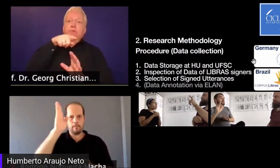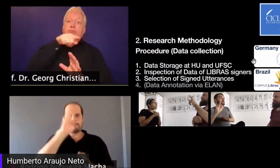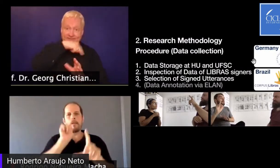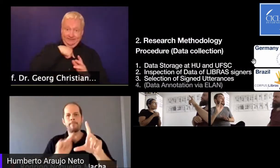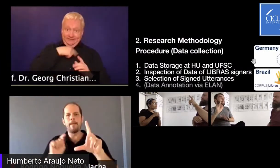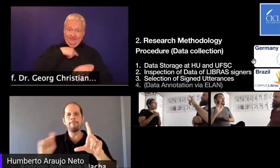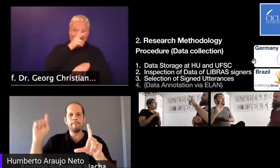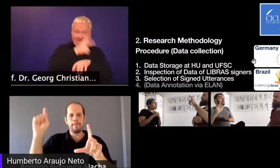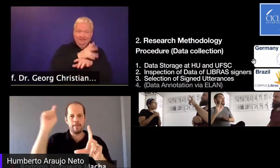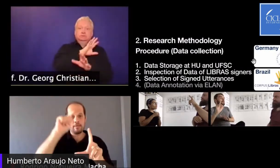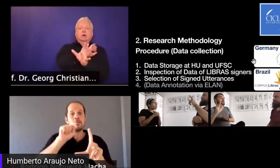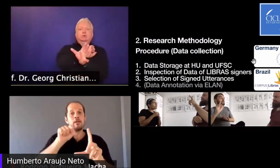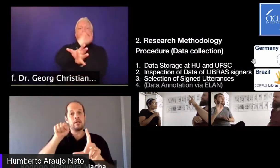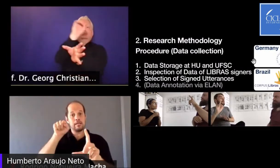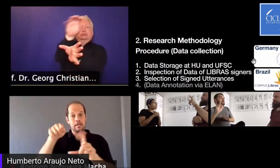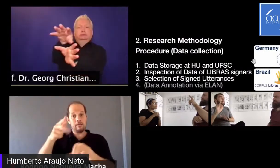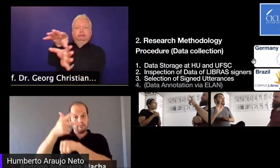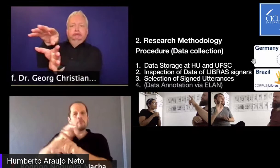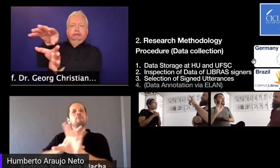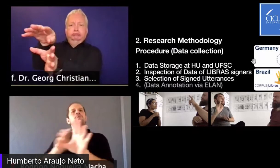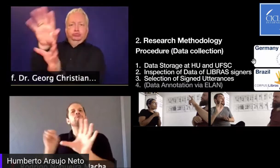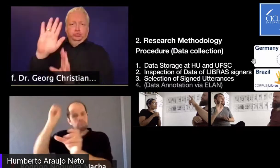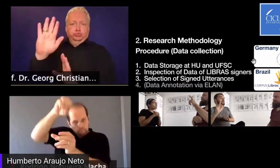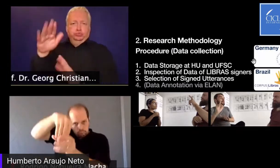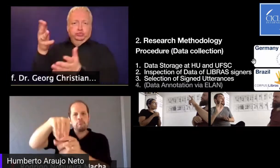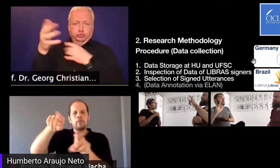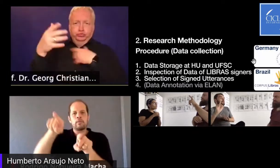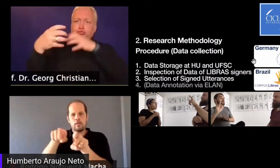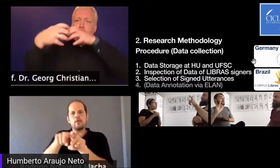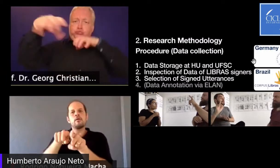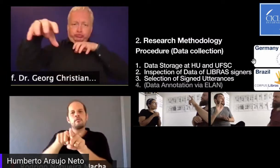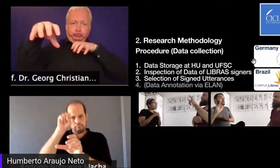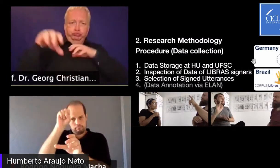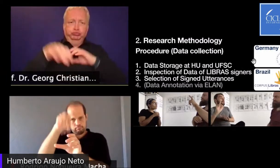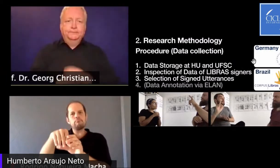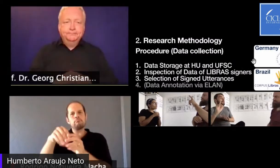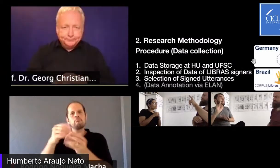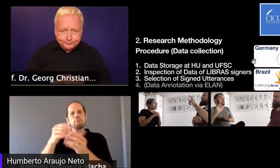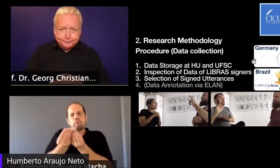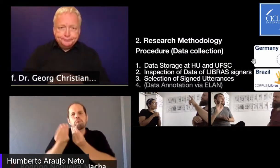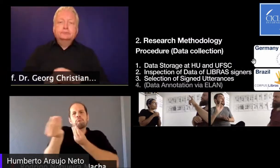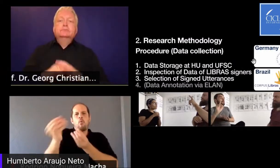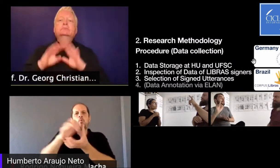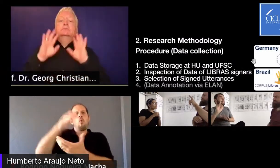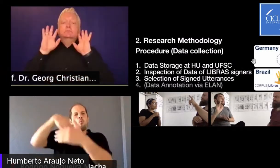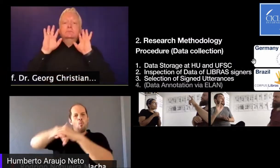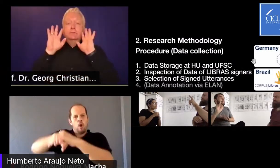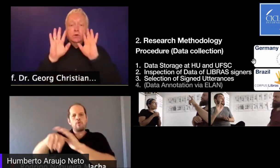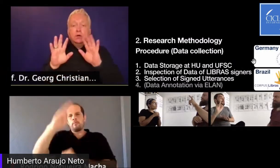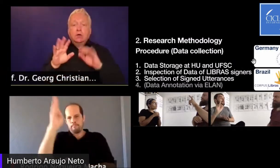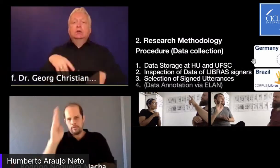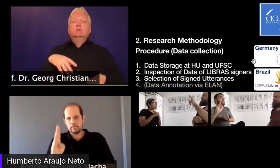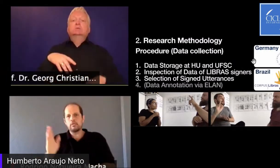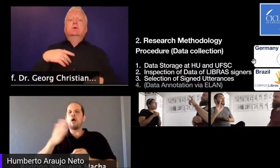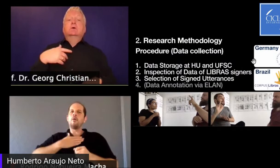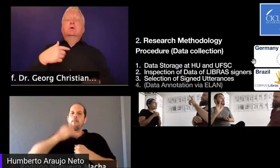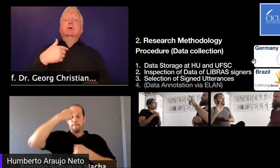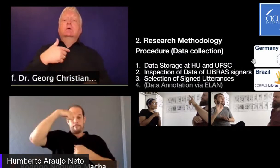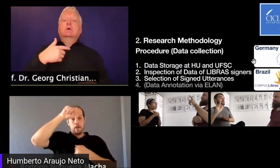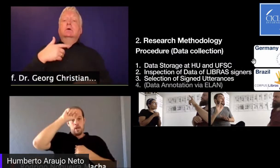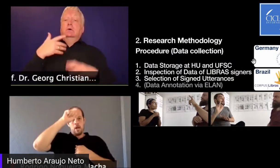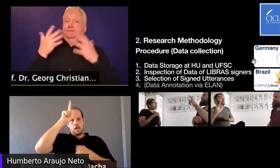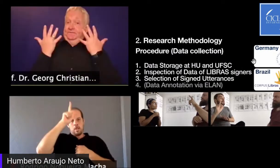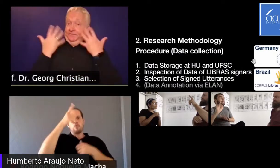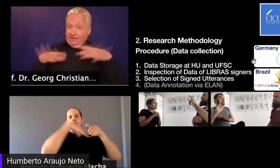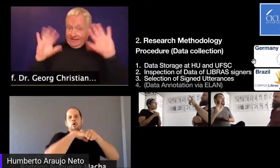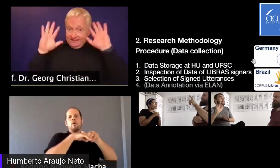importante para outros estudos que podem ser desenvolvidos a partir desse projeto. Então, a gente ofereceu os